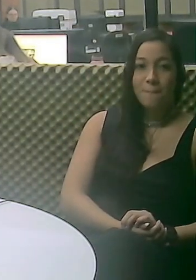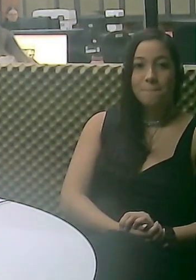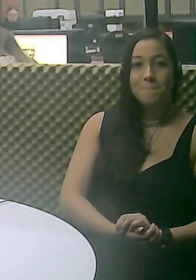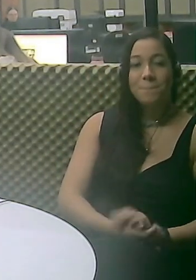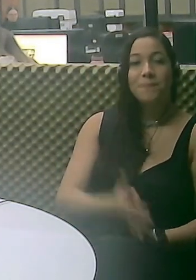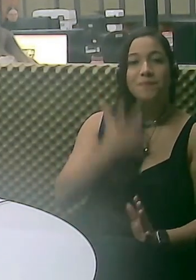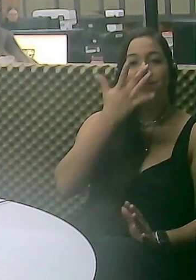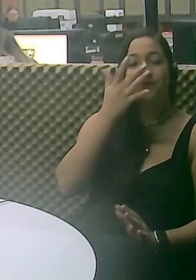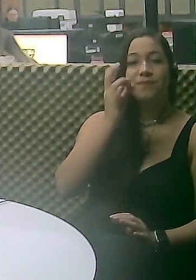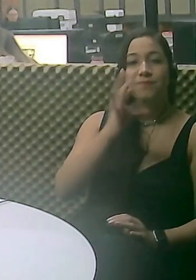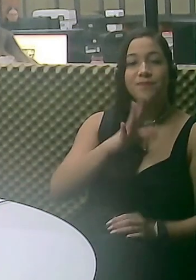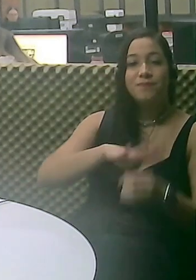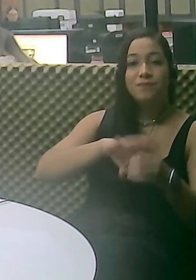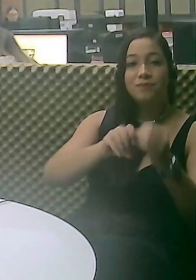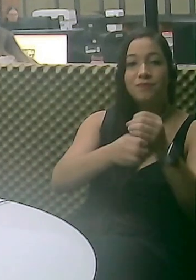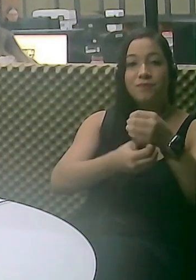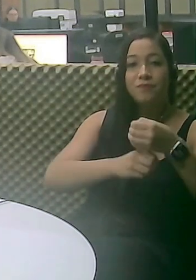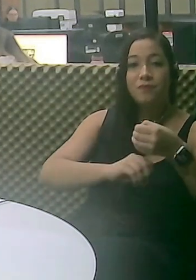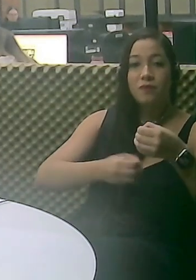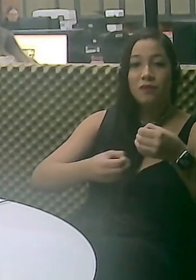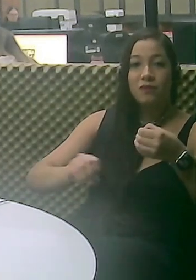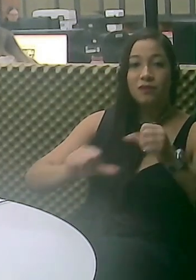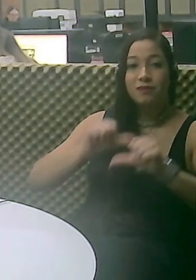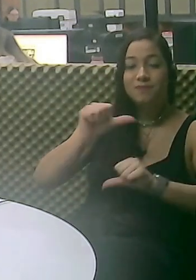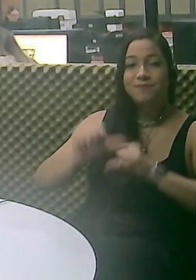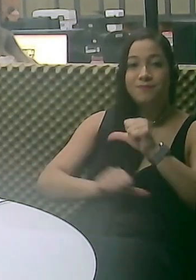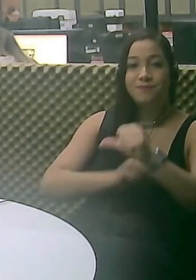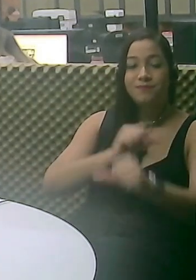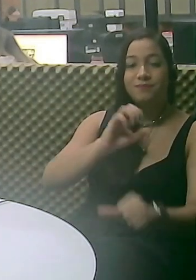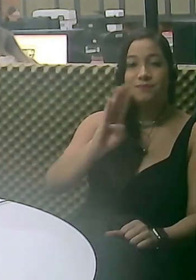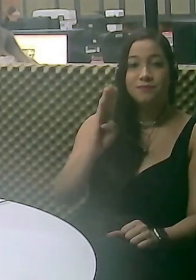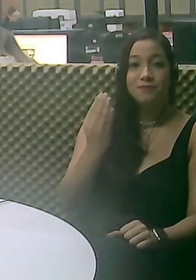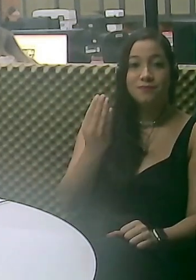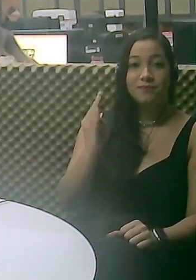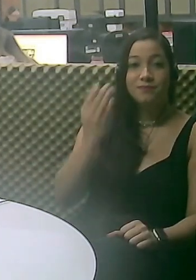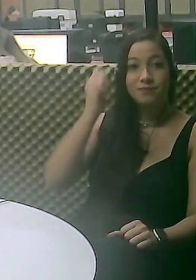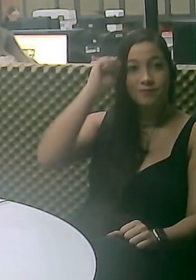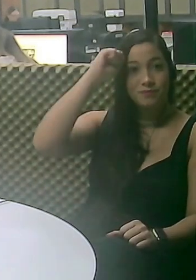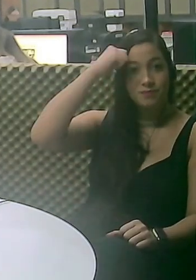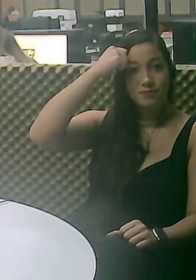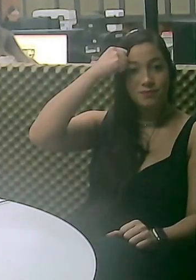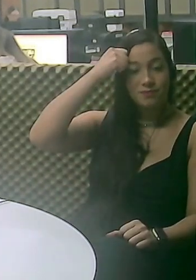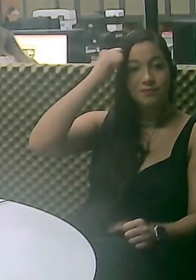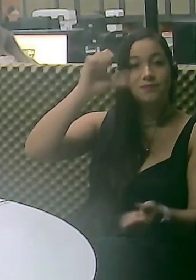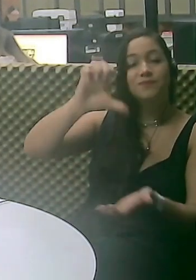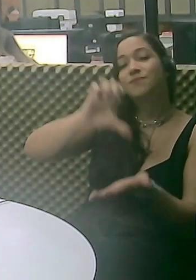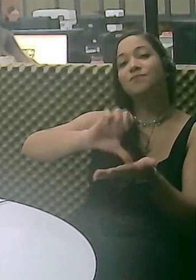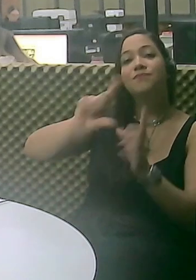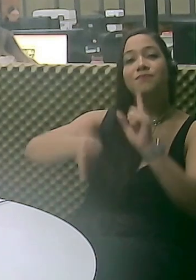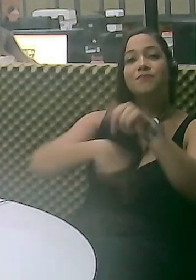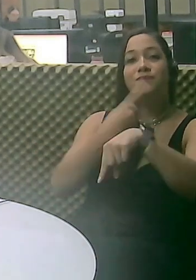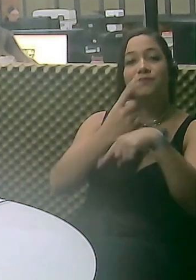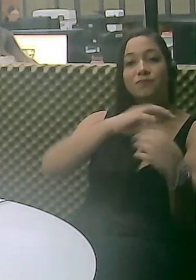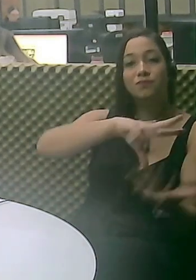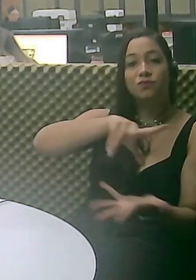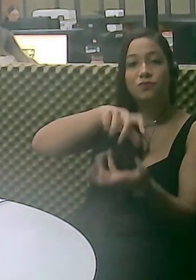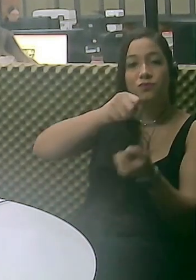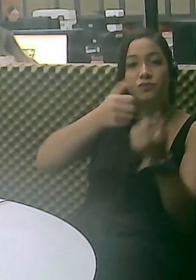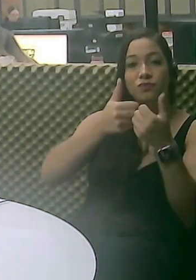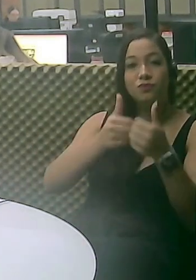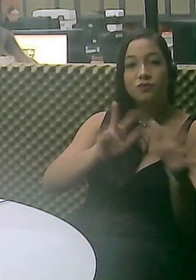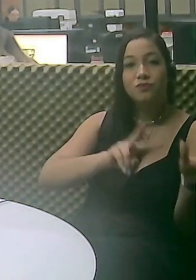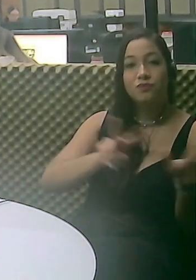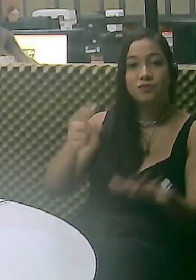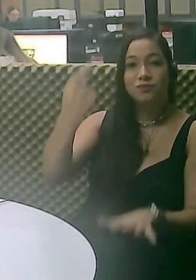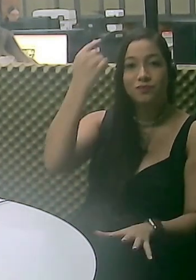Resíduo do tratamento de esgoto de Uberlândia vai virar biocarvão. O Centro de Inovação e Sustentabilidade, inaugurado na última